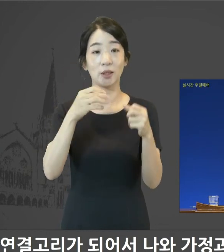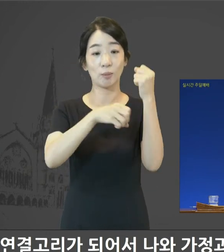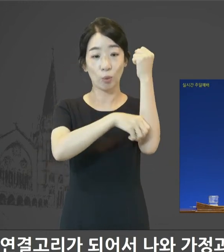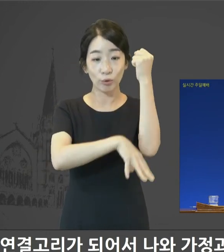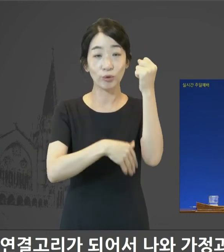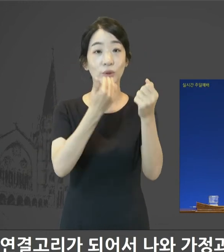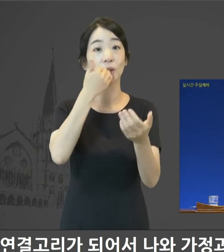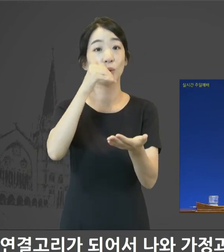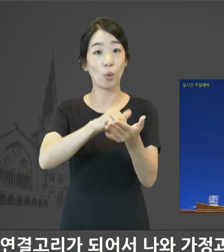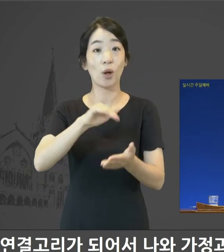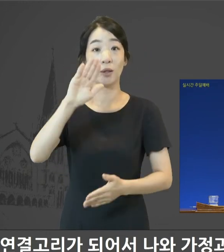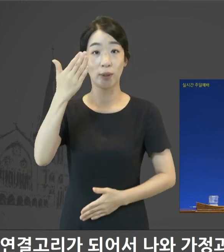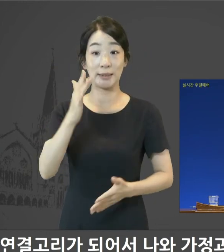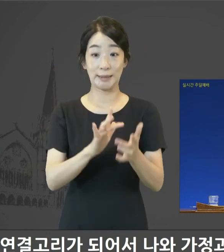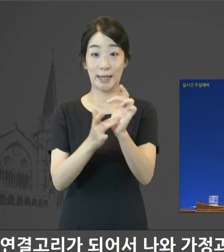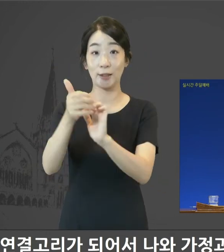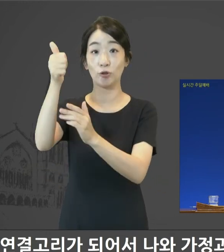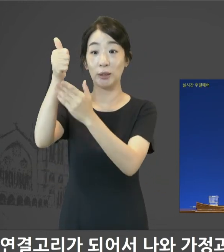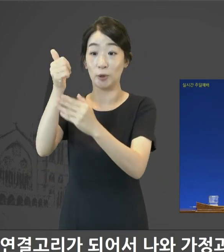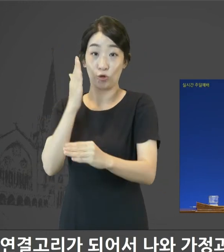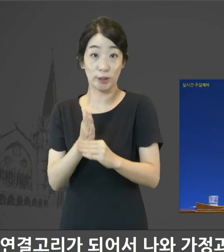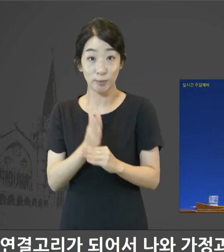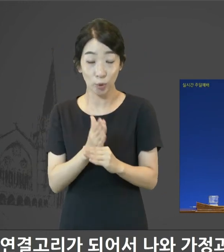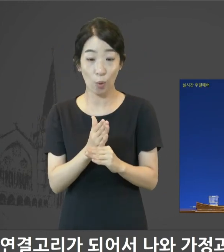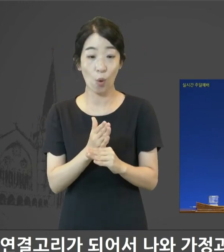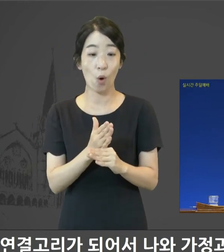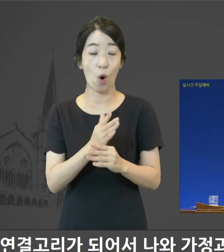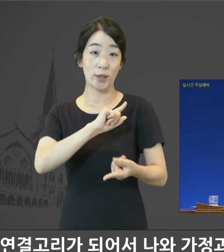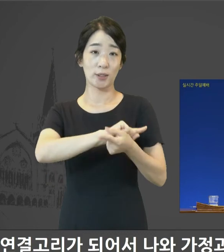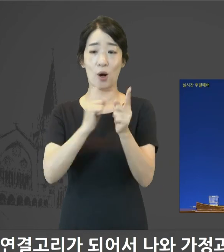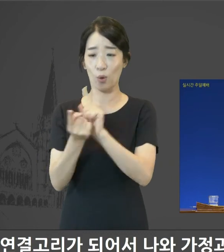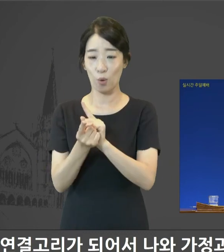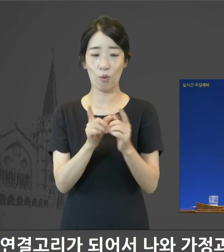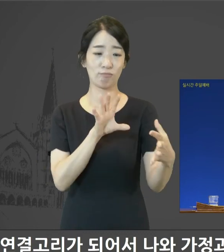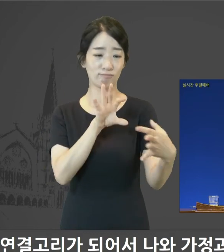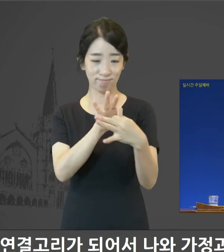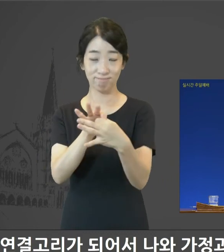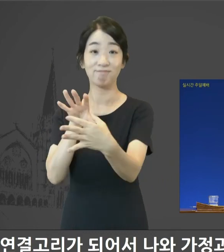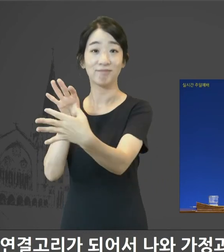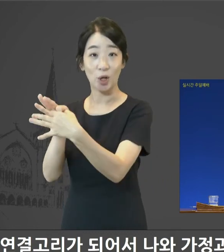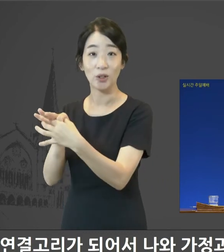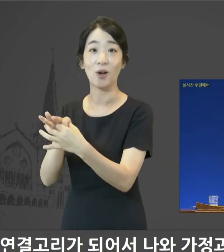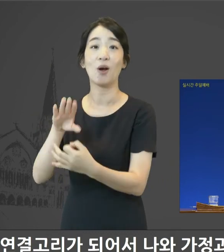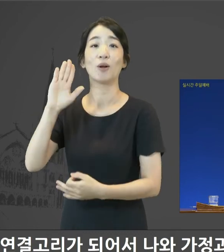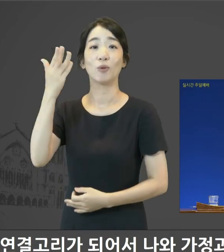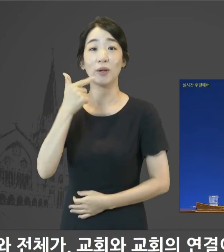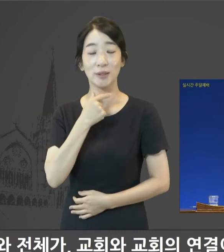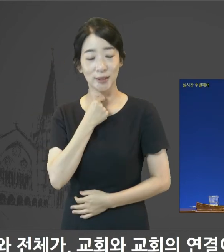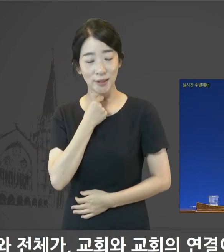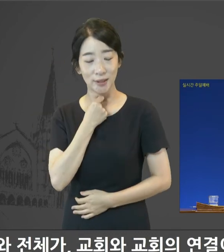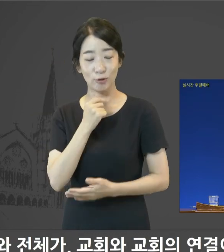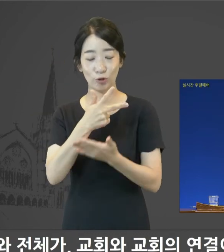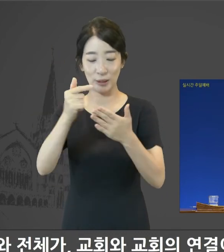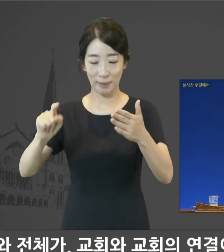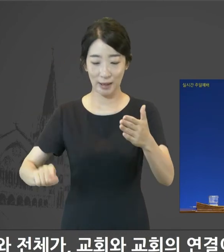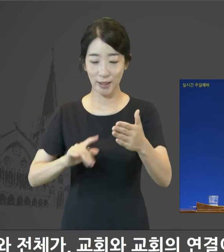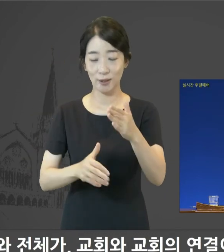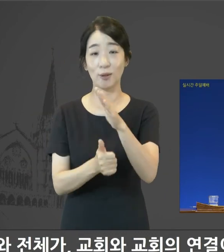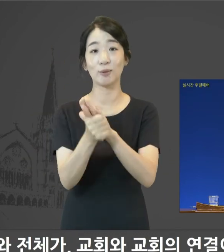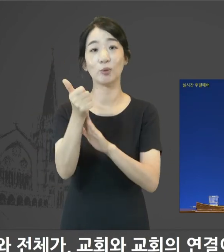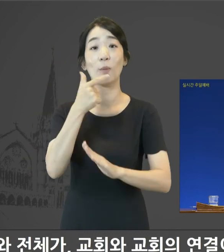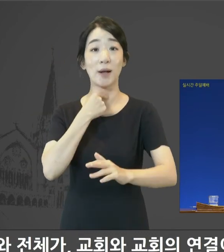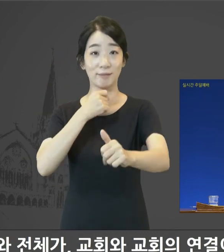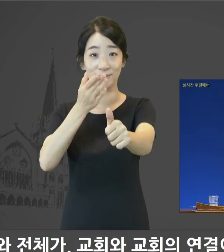대신 예수님을 중심으로 우리 모두 가운데 일어나기를 주 안에서 소망합니다.